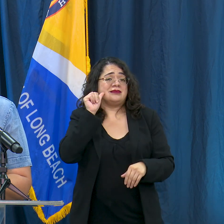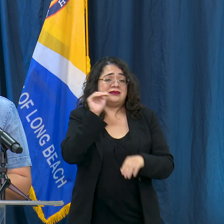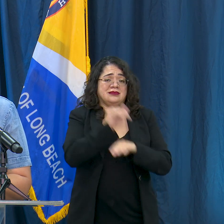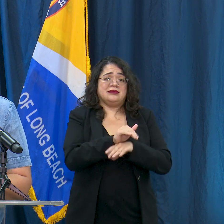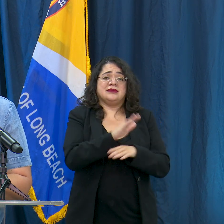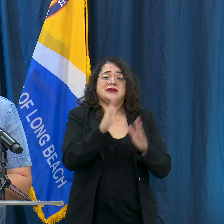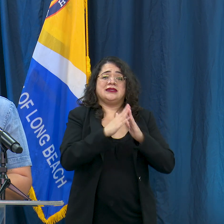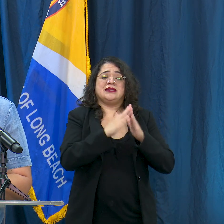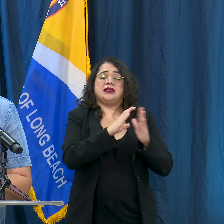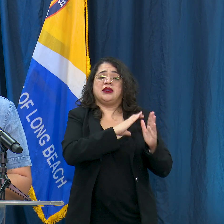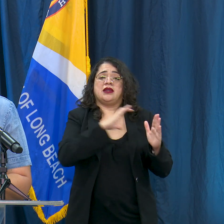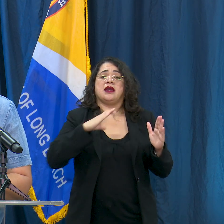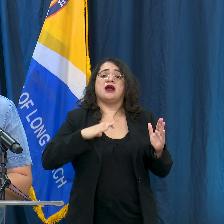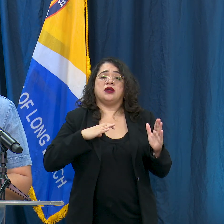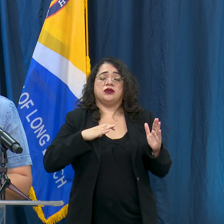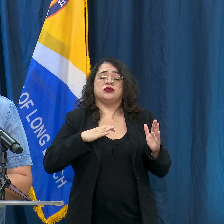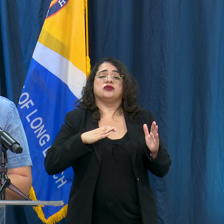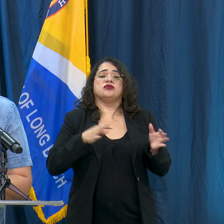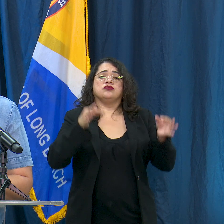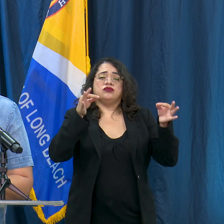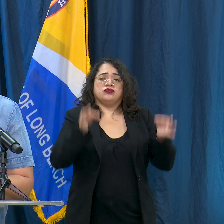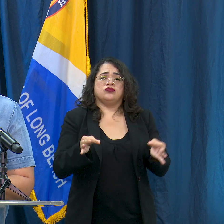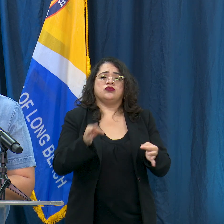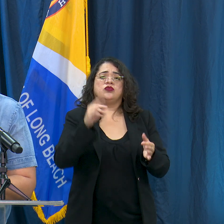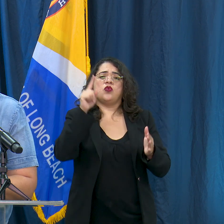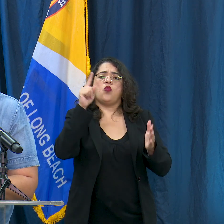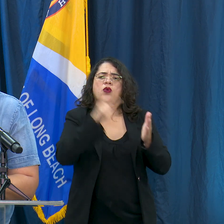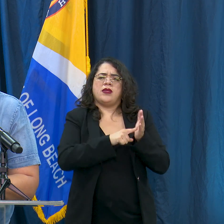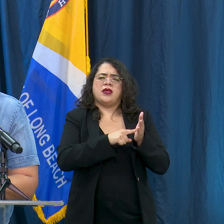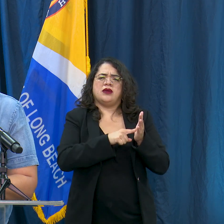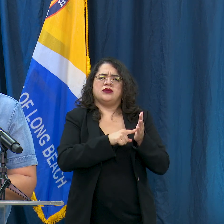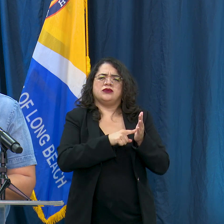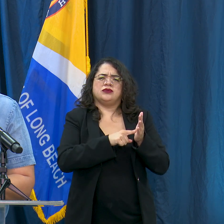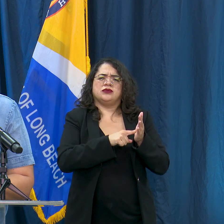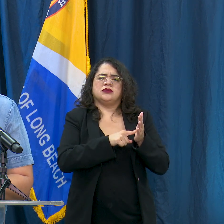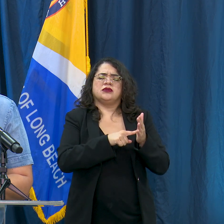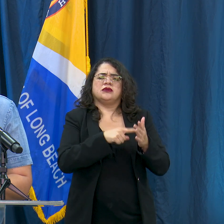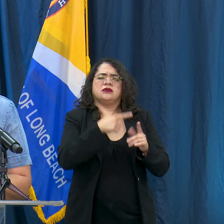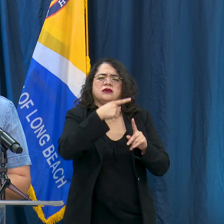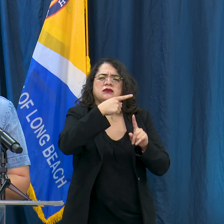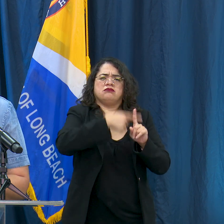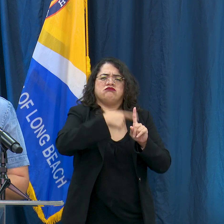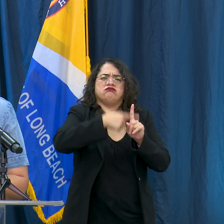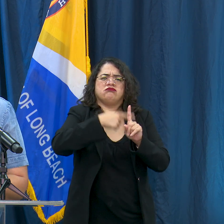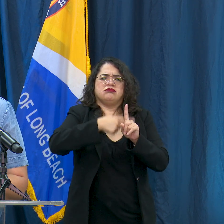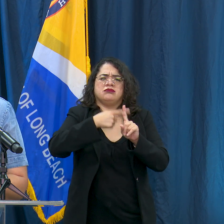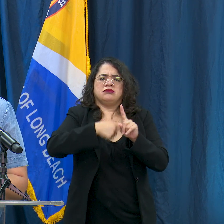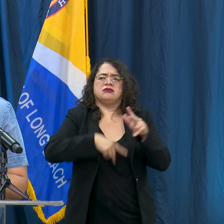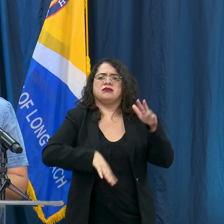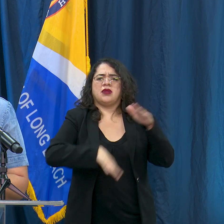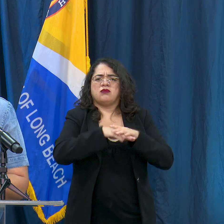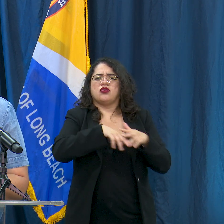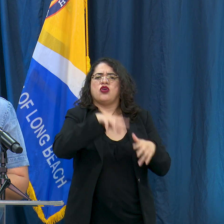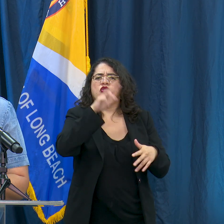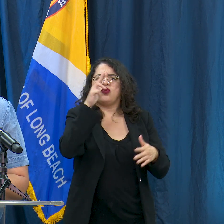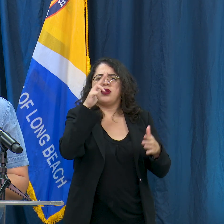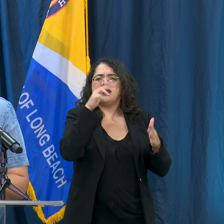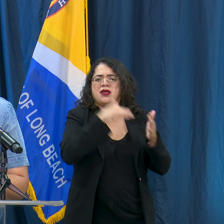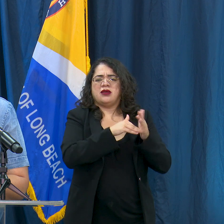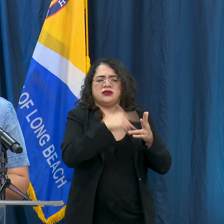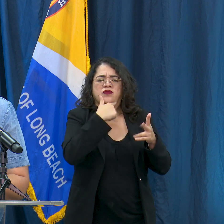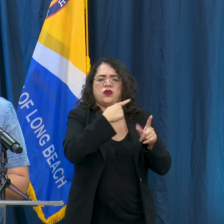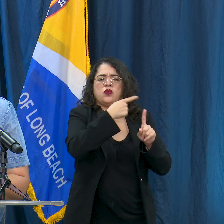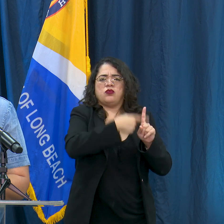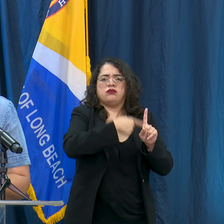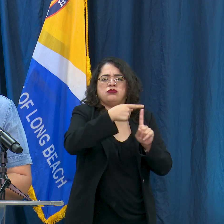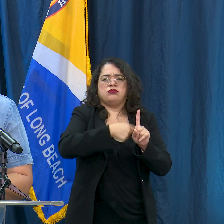para proporcionar al menos 1,000 por mes hasta la temporada de 3 meses en asistencia de alquiler para aquellos